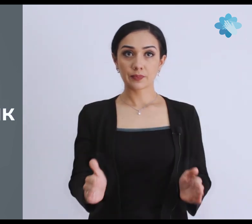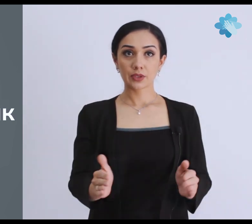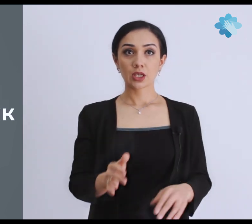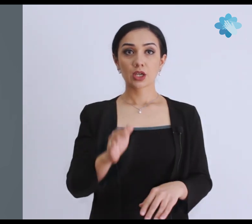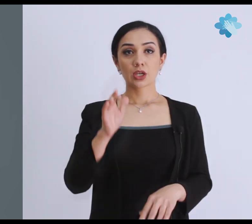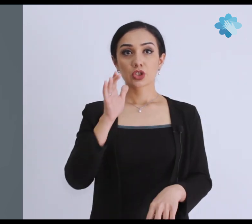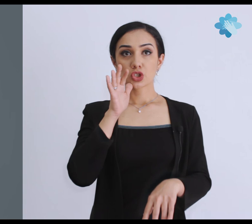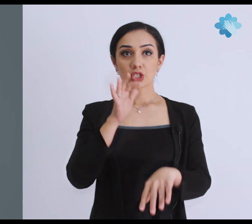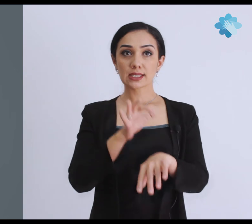часы